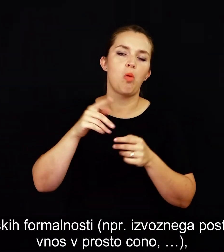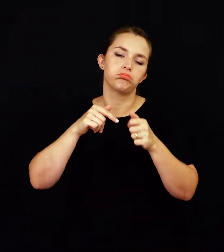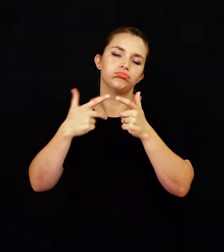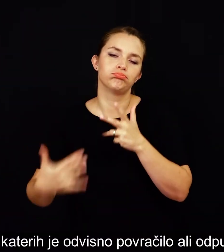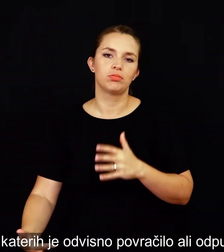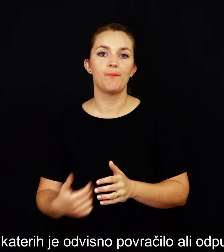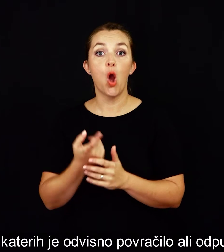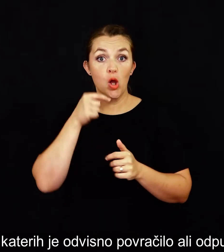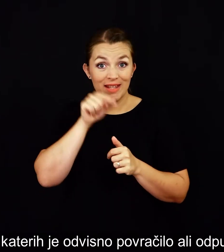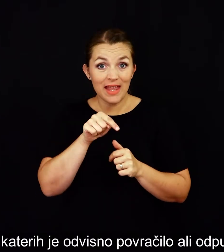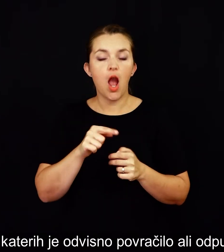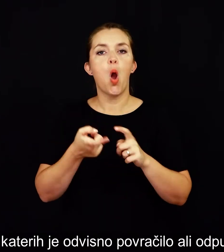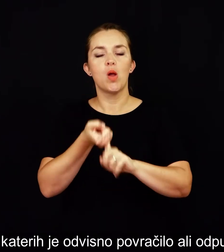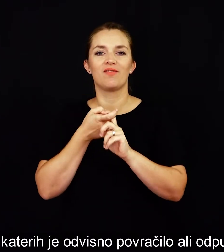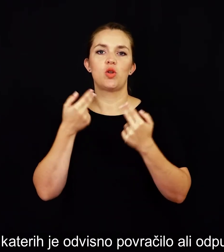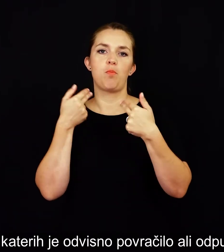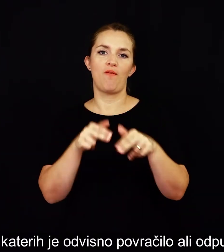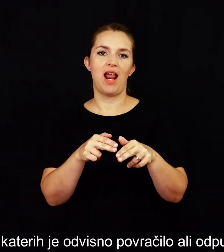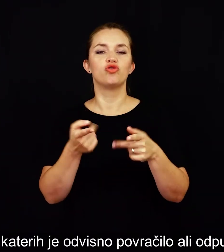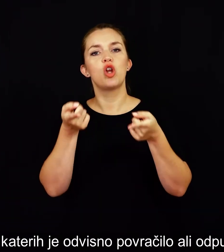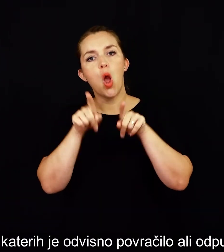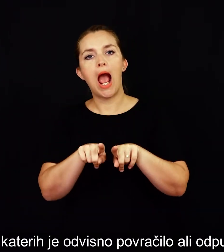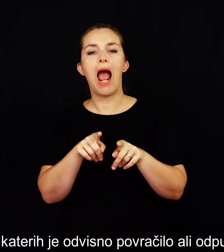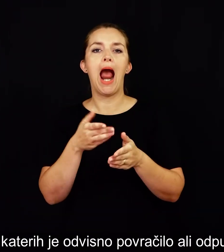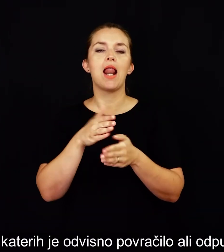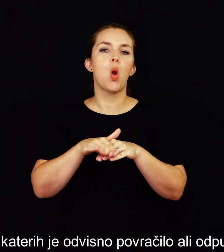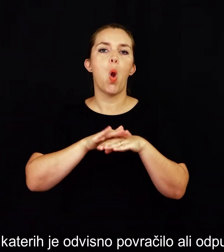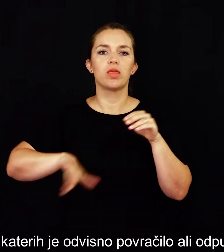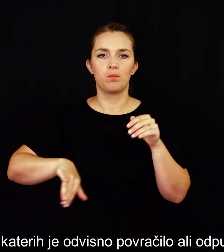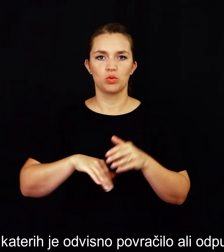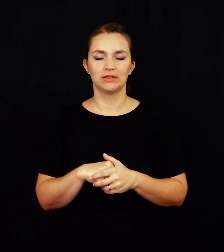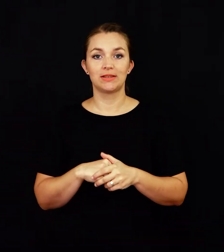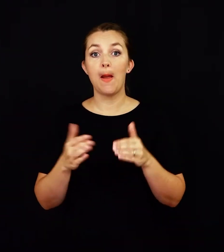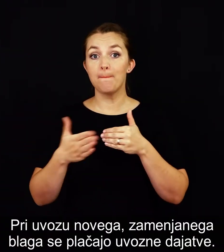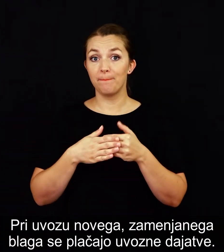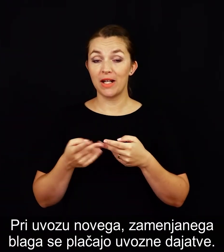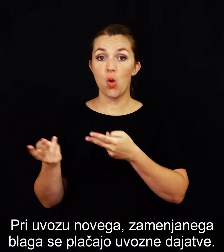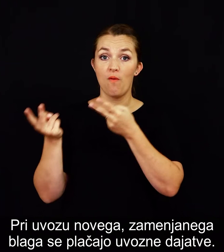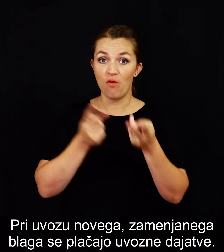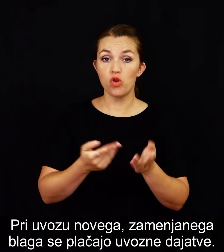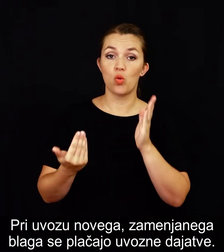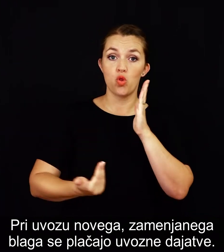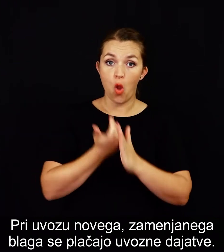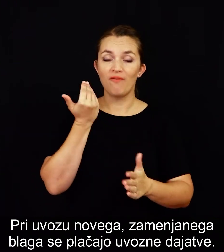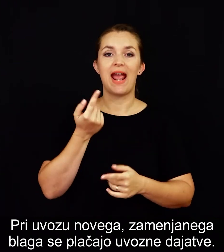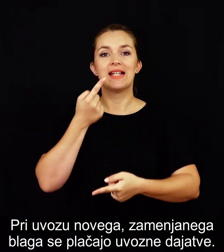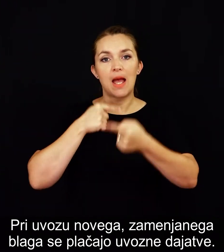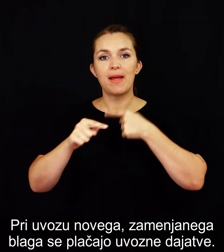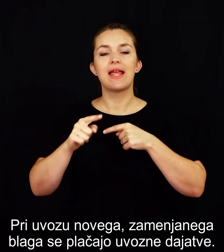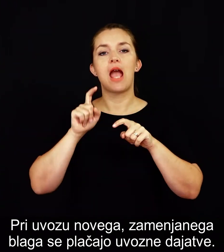katerih je odvisno povračilo ali odpust. Pri uvozu novega, zamenjanega blaga se